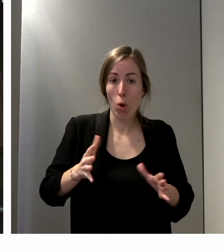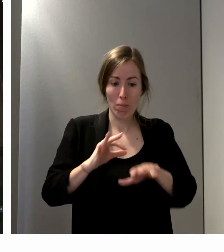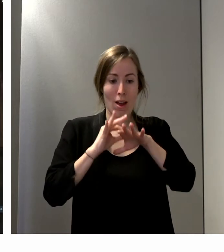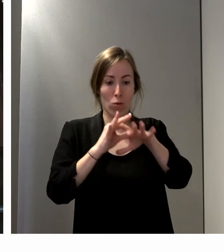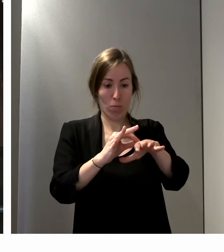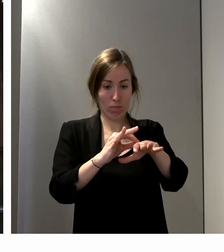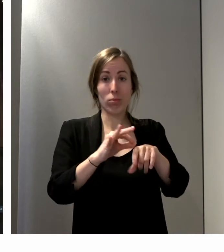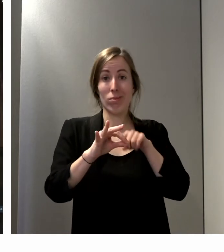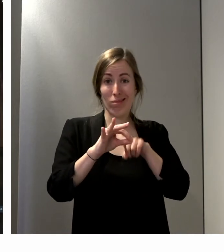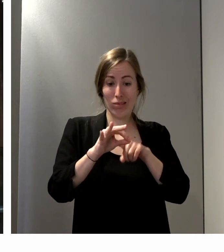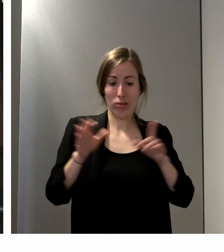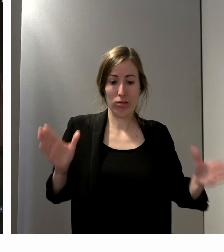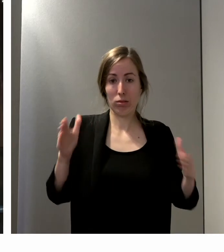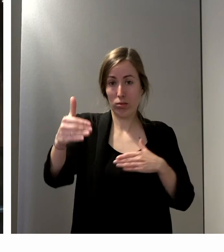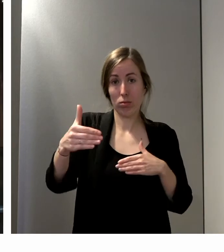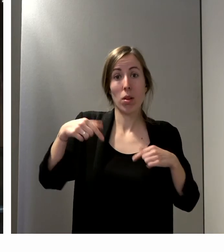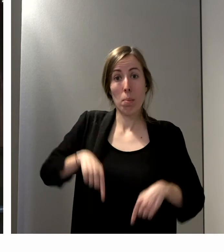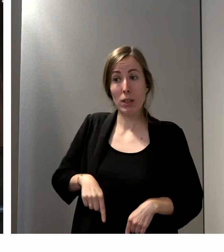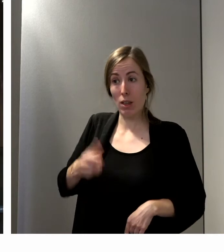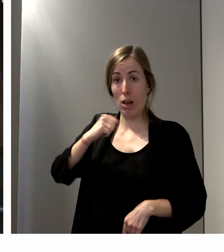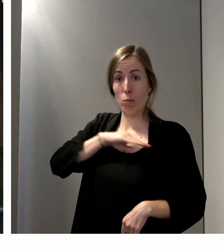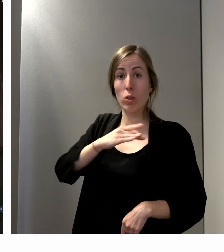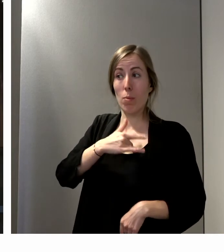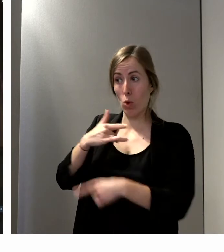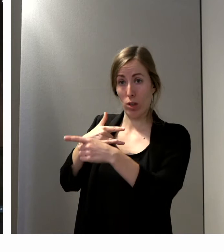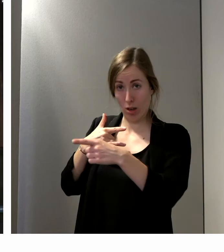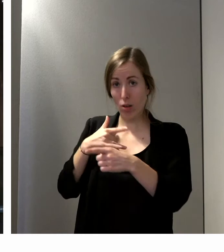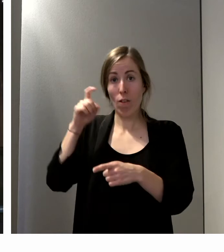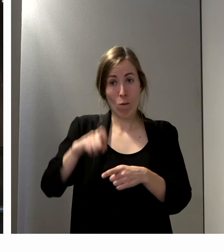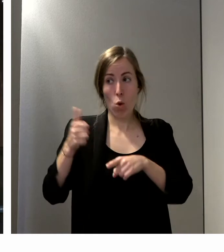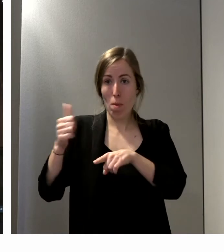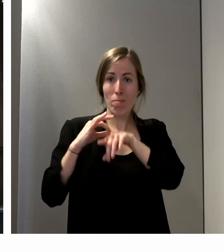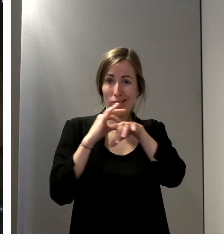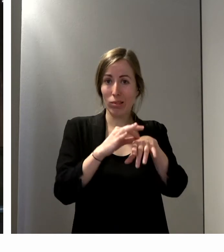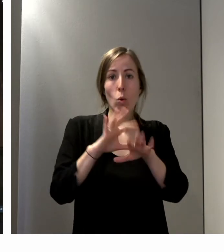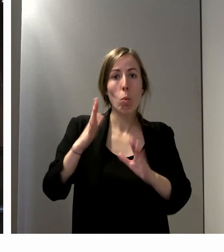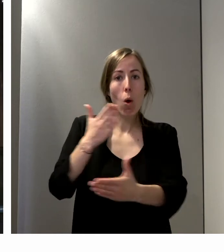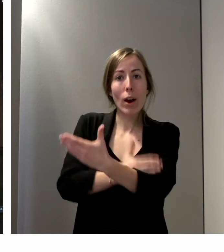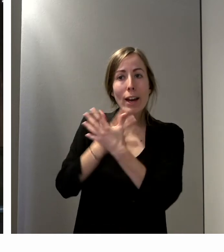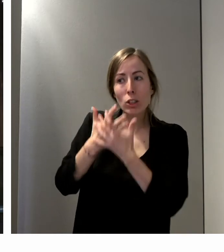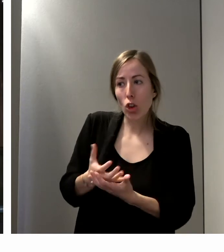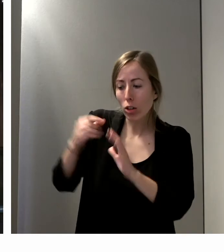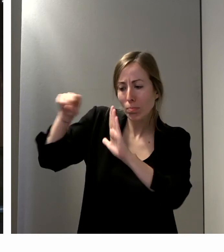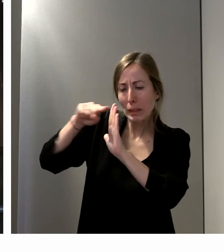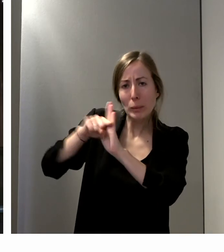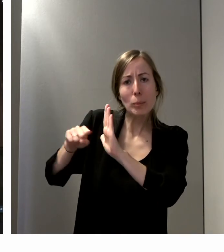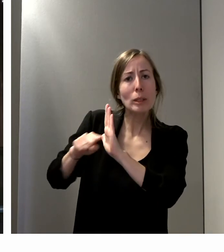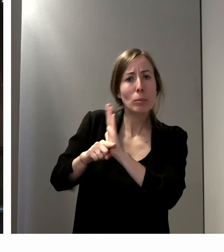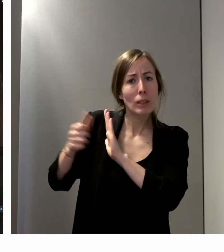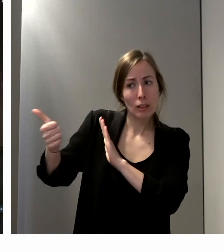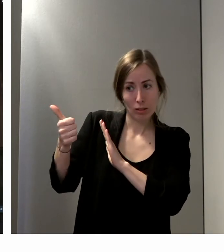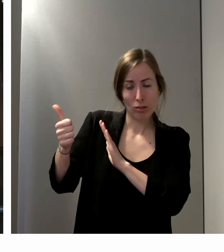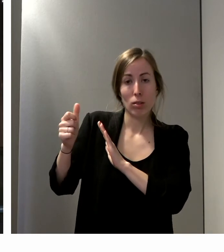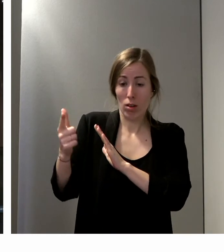être agréé par le ministère chargé de la Santé sur la base d'un cahier des charges. Et ce service